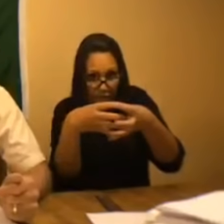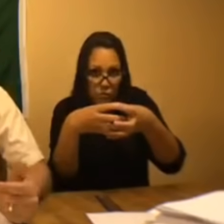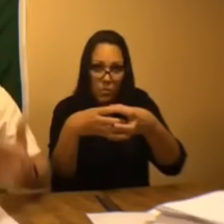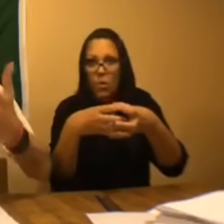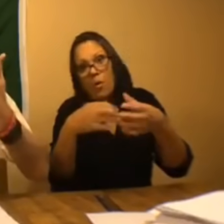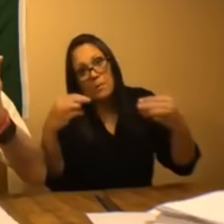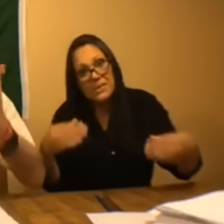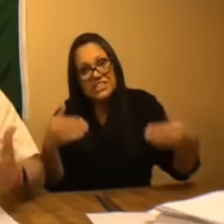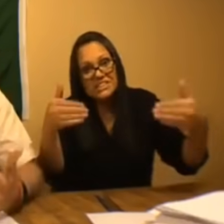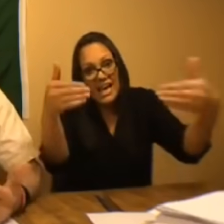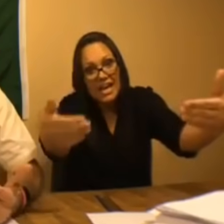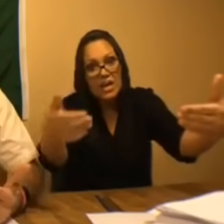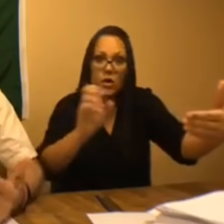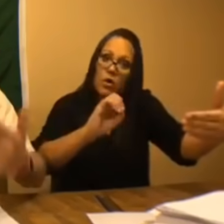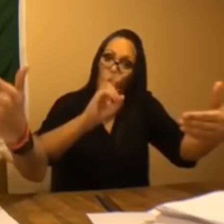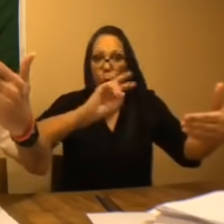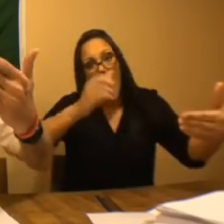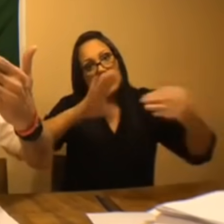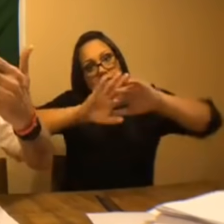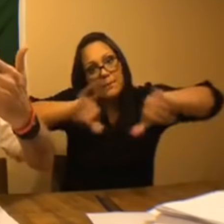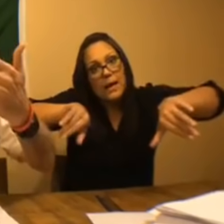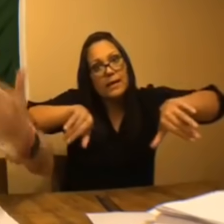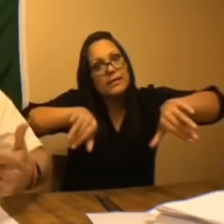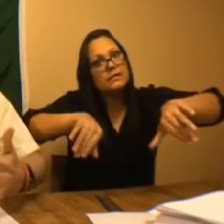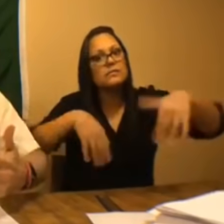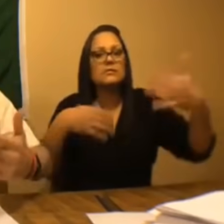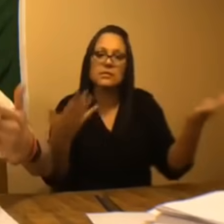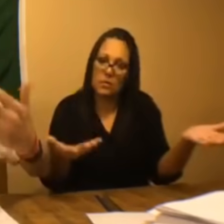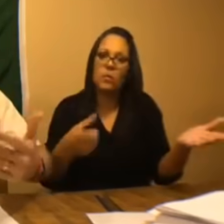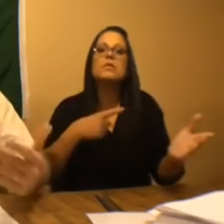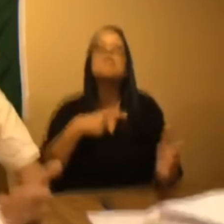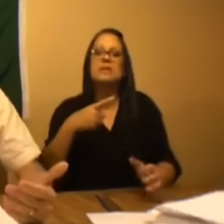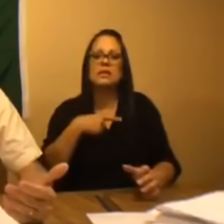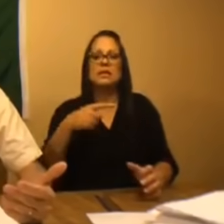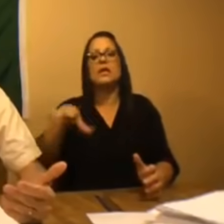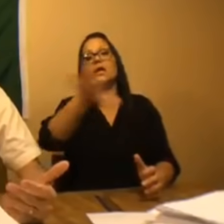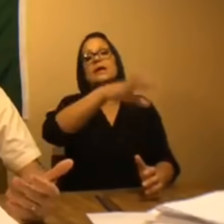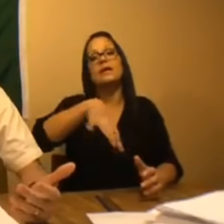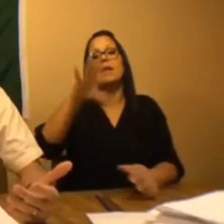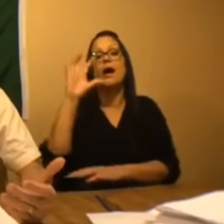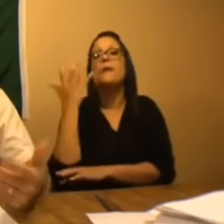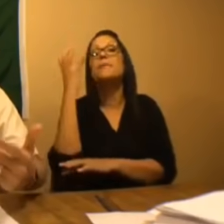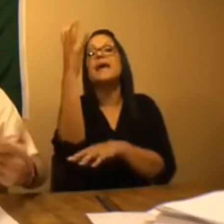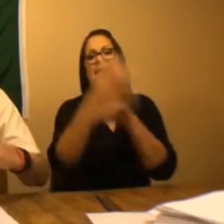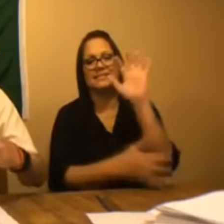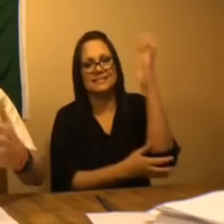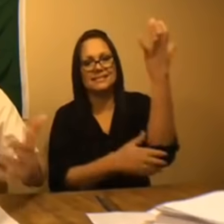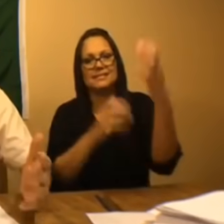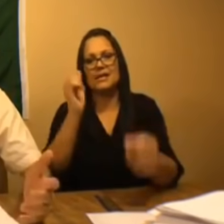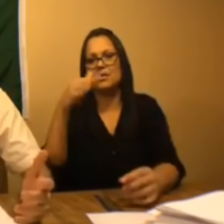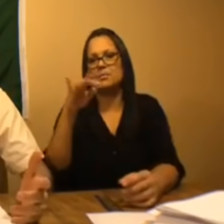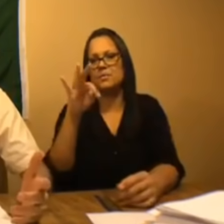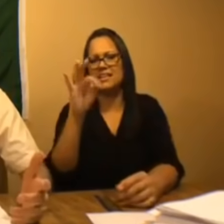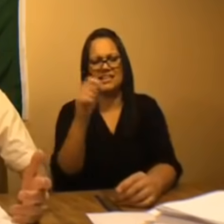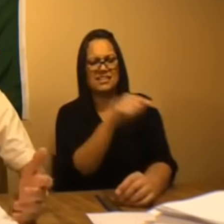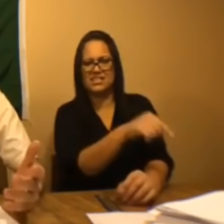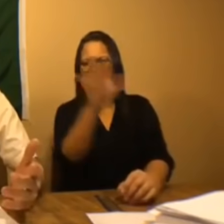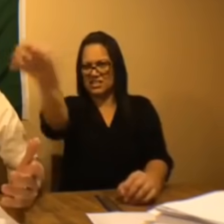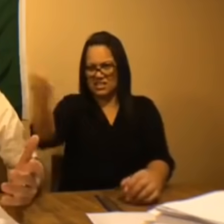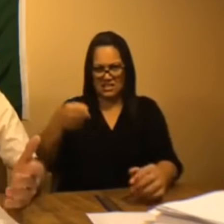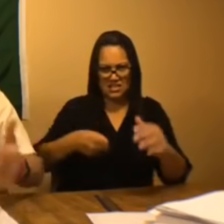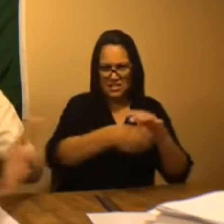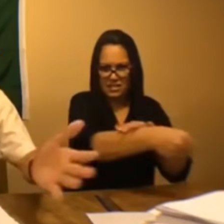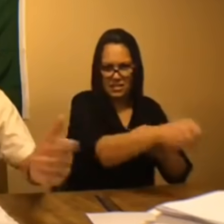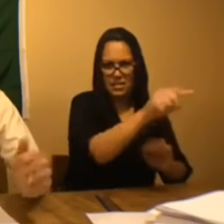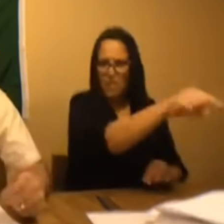dois ministérios, eu vou botar como ministro de meio ambiente uma pessoa que não tem vínculo